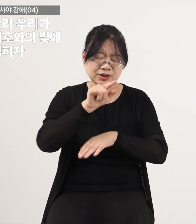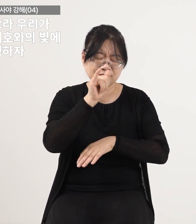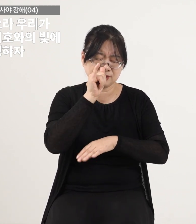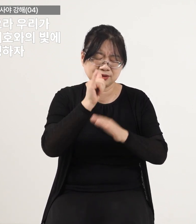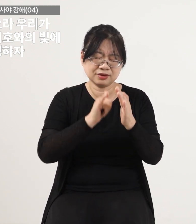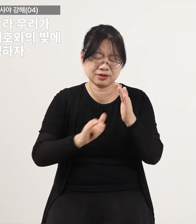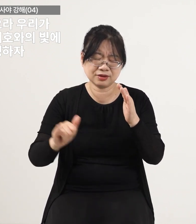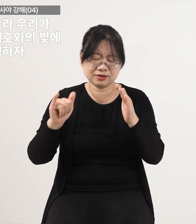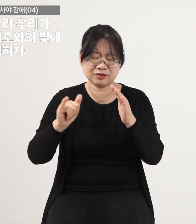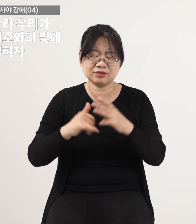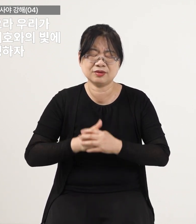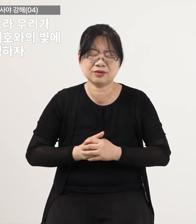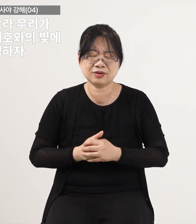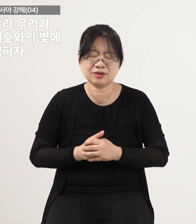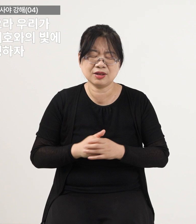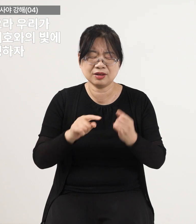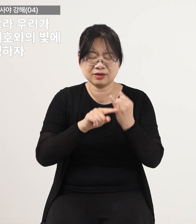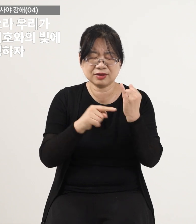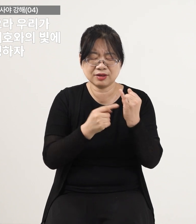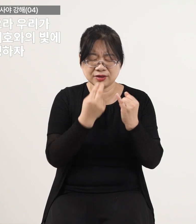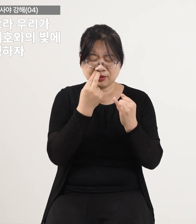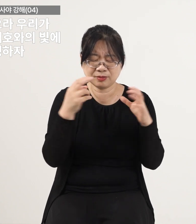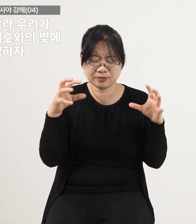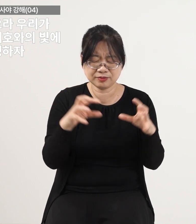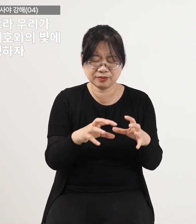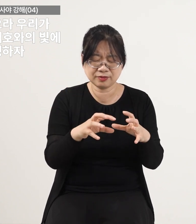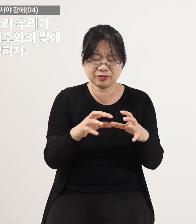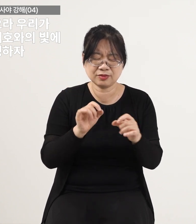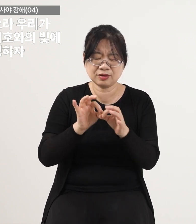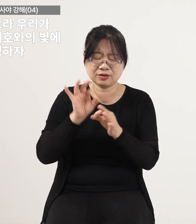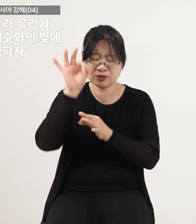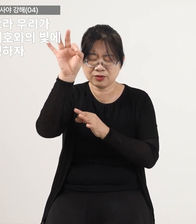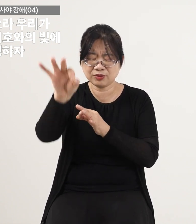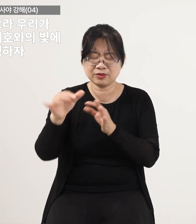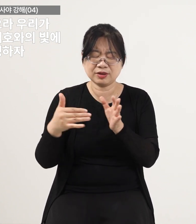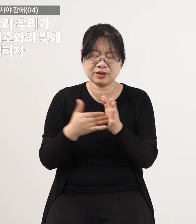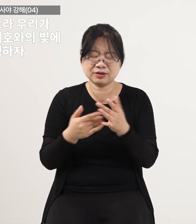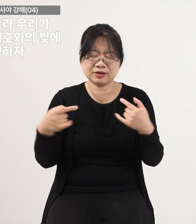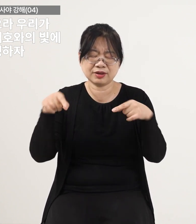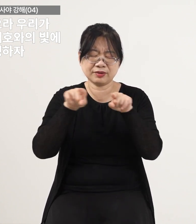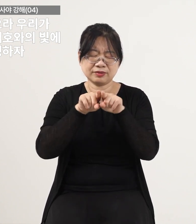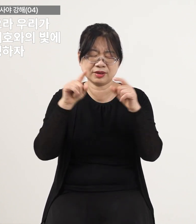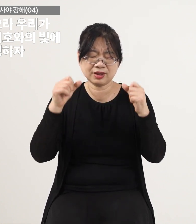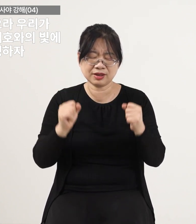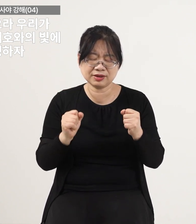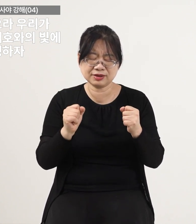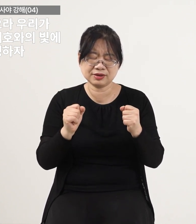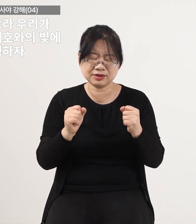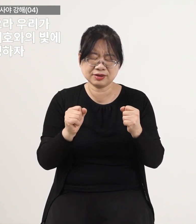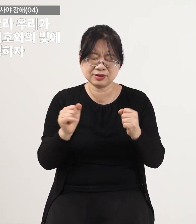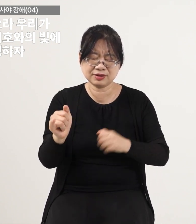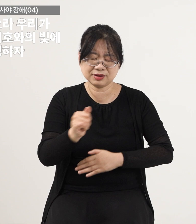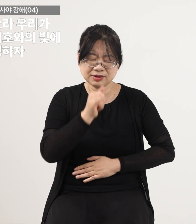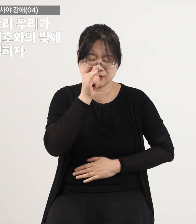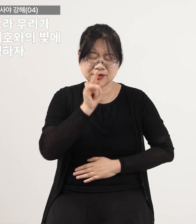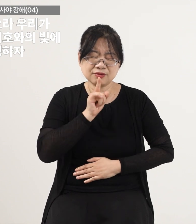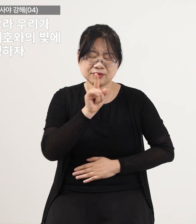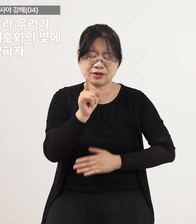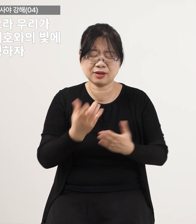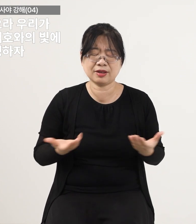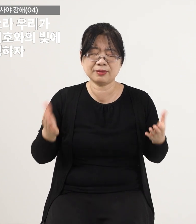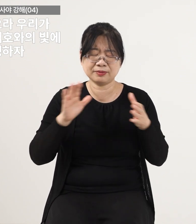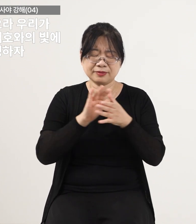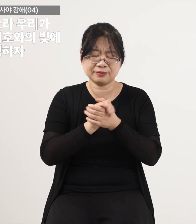있는 가족들, 복중의 생명까지 영원토록 함께 있을지어다. 아멘.